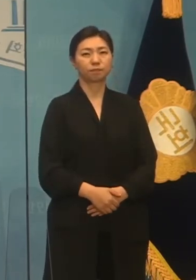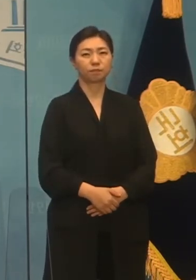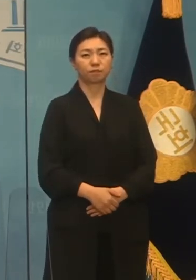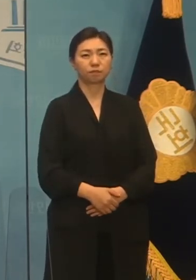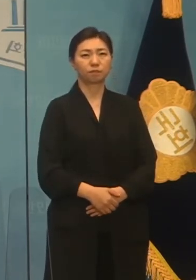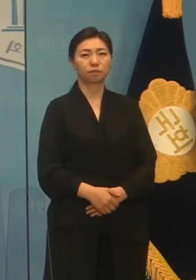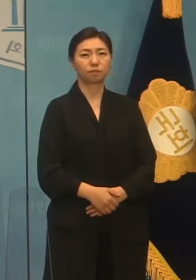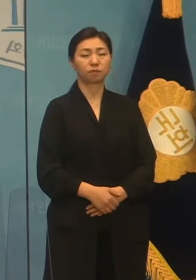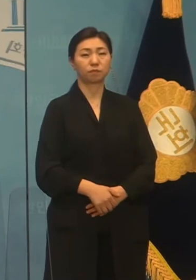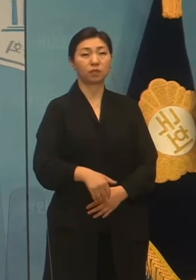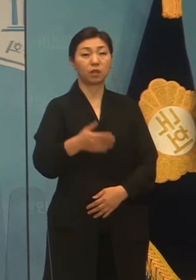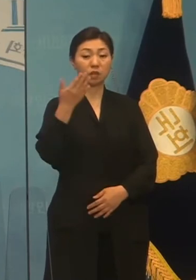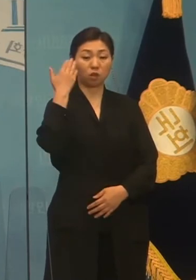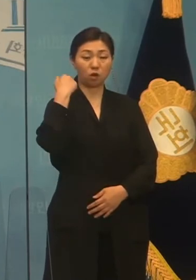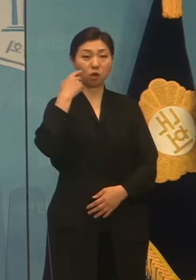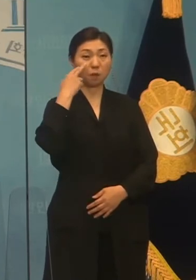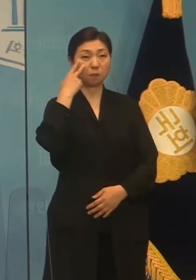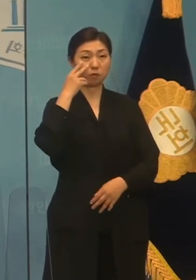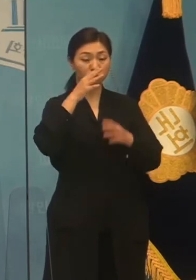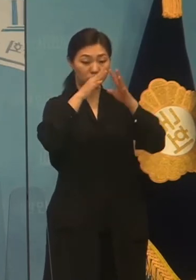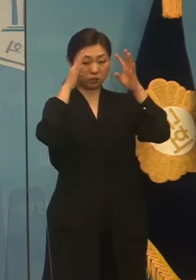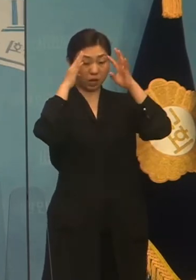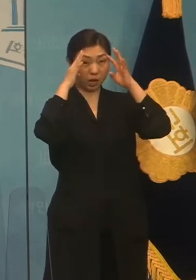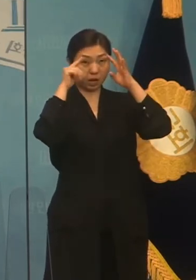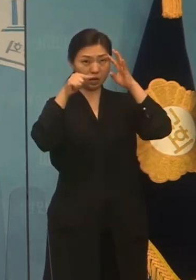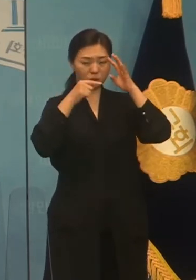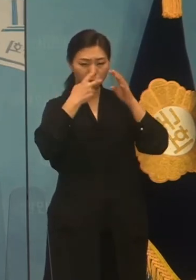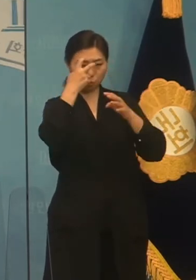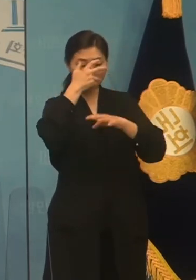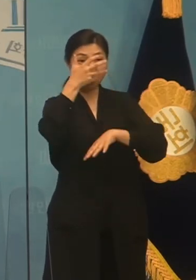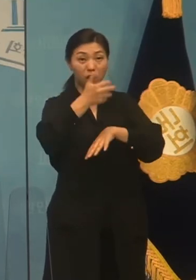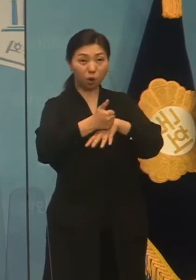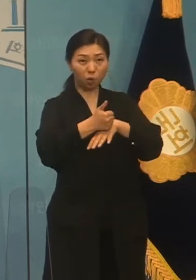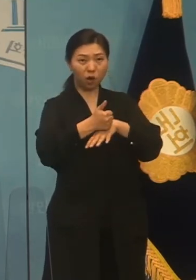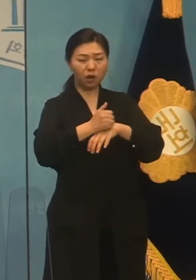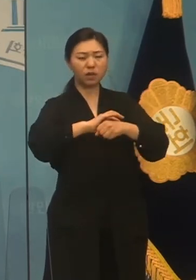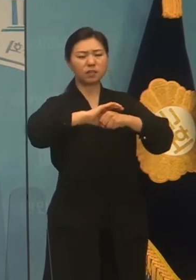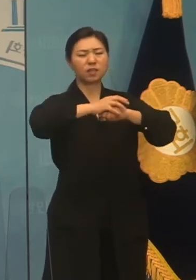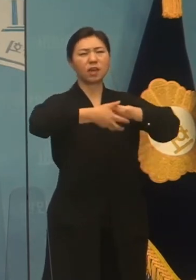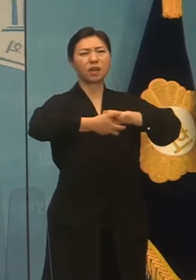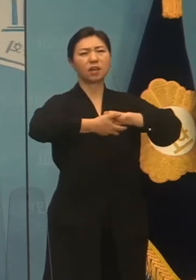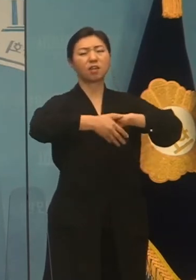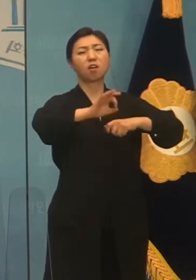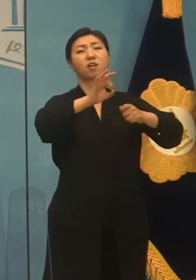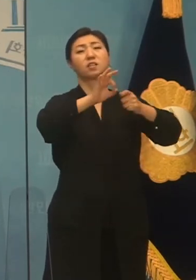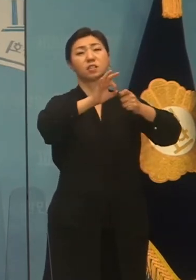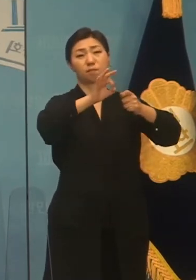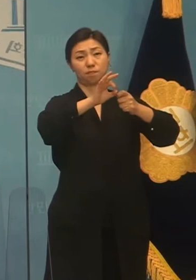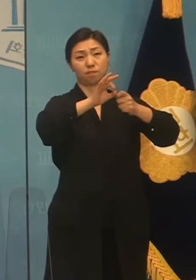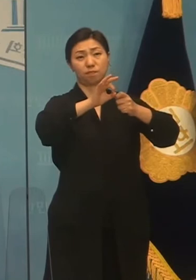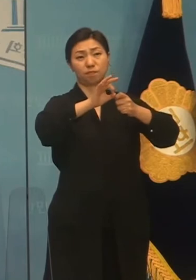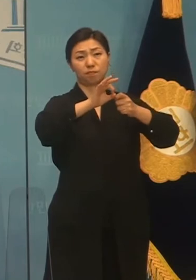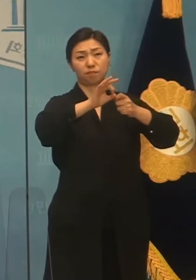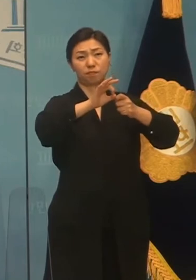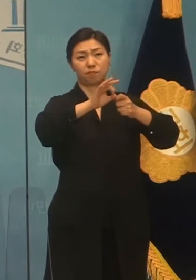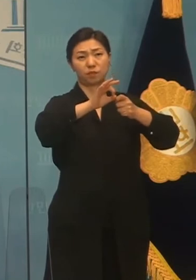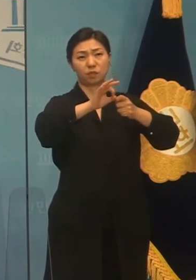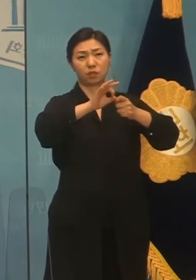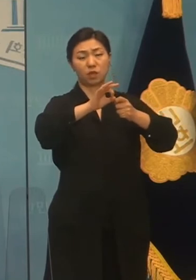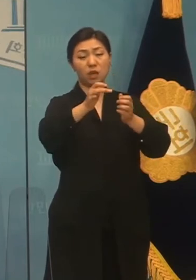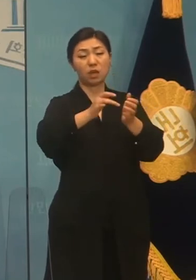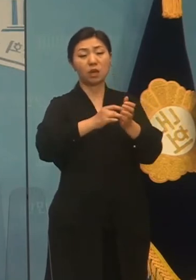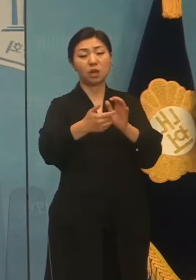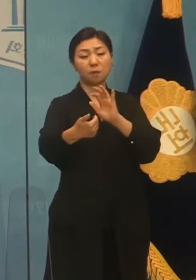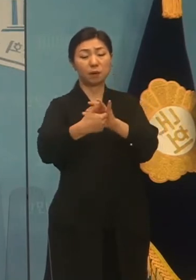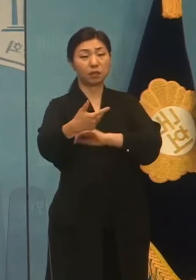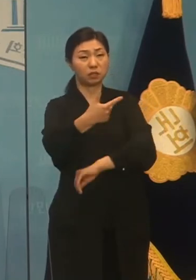듀크대학이 최근 조사한 바에 따르면 세계에서 10번째로 많은 백신의 양을